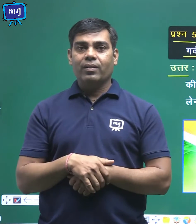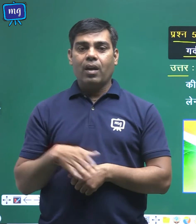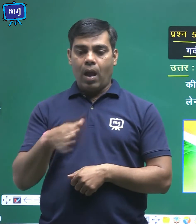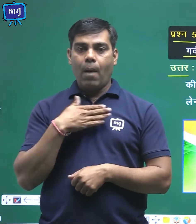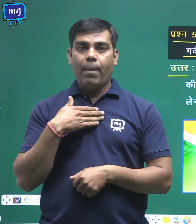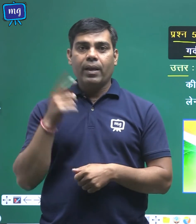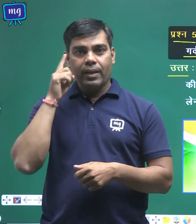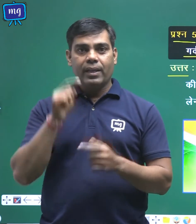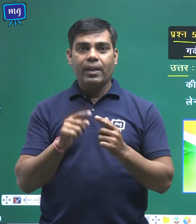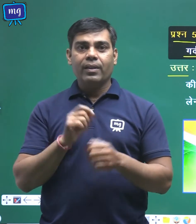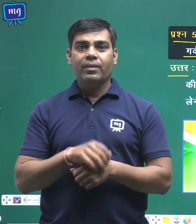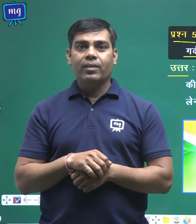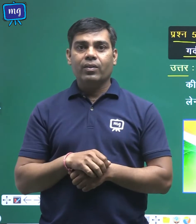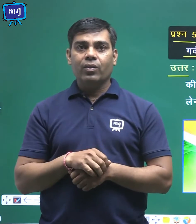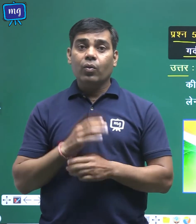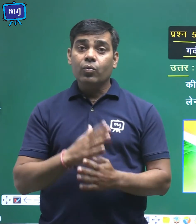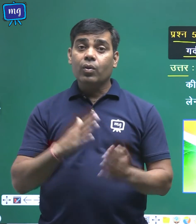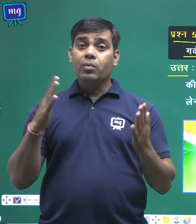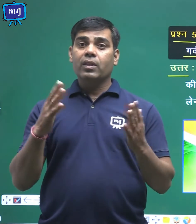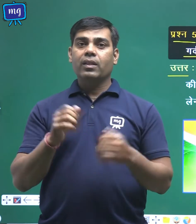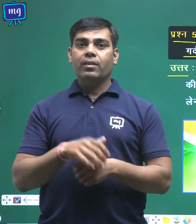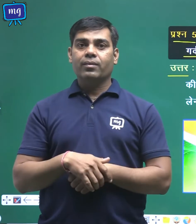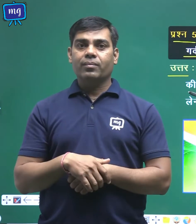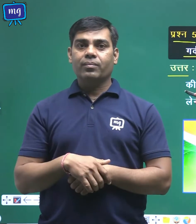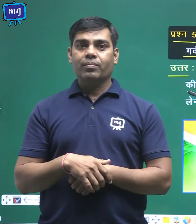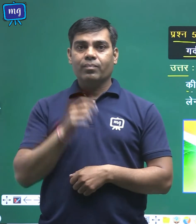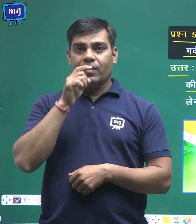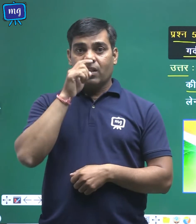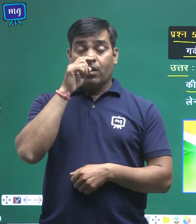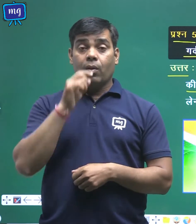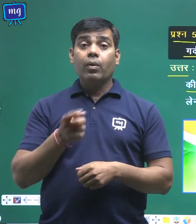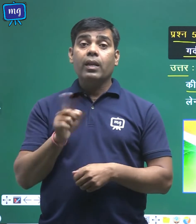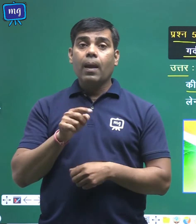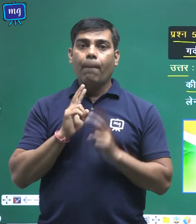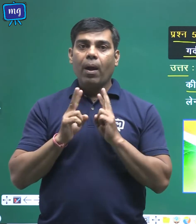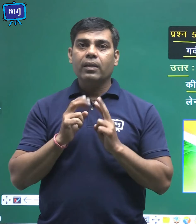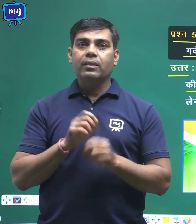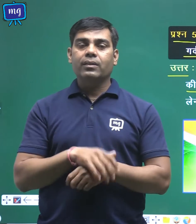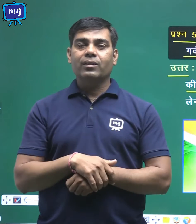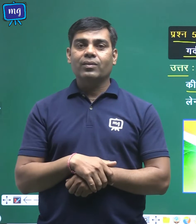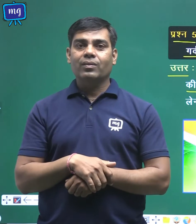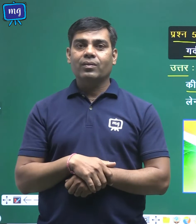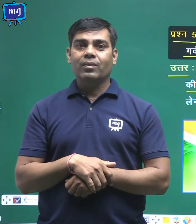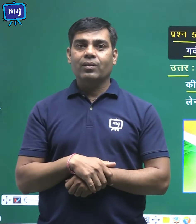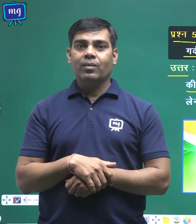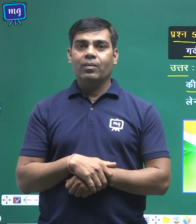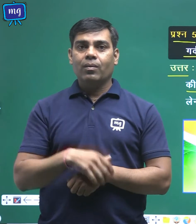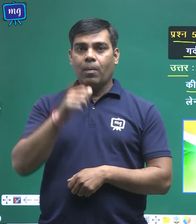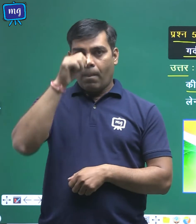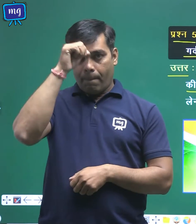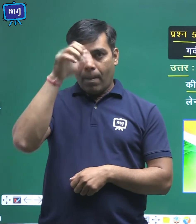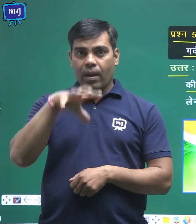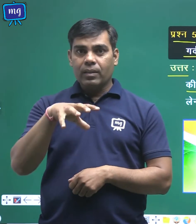हमारे लिए सबसे अधिक गर्व की बात भारत भूमि